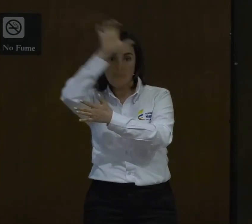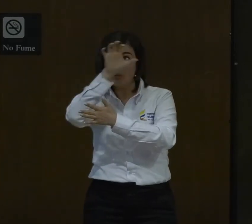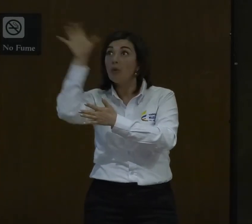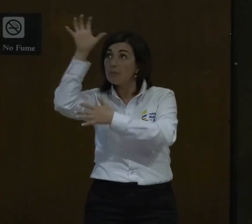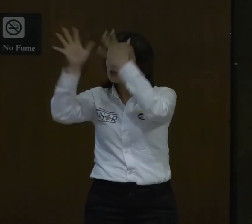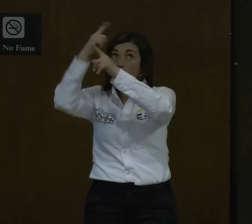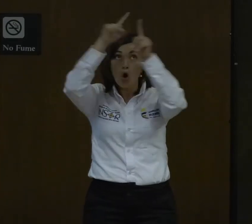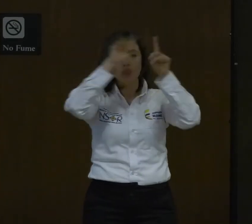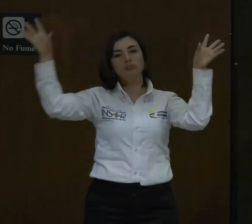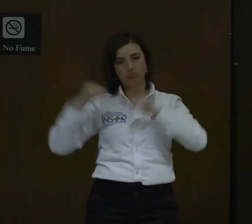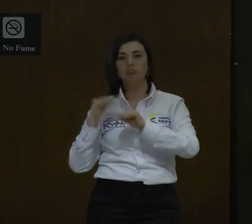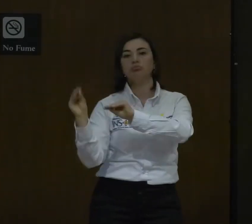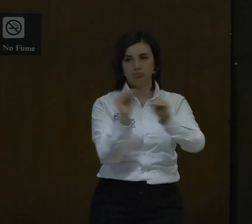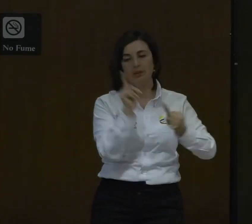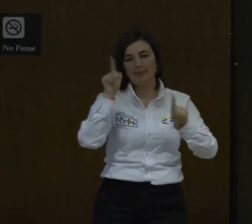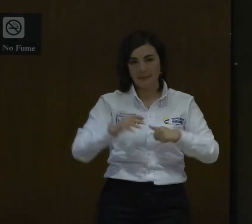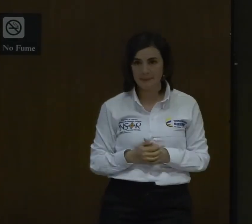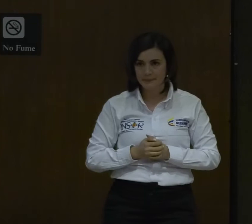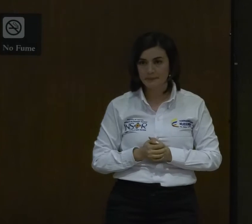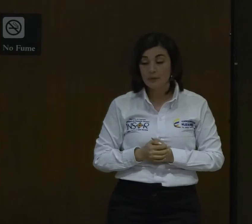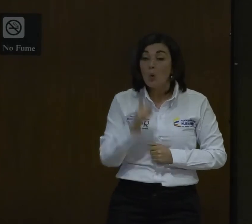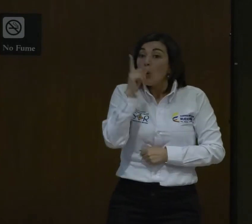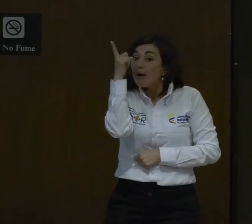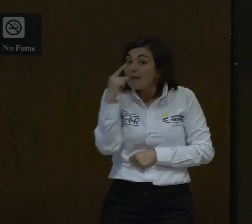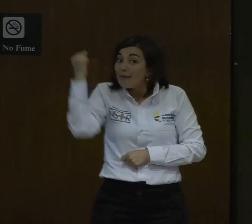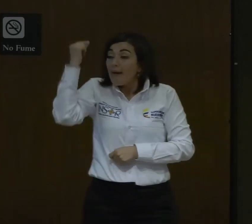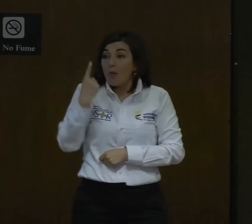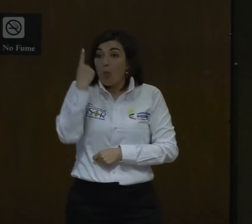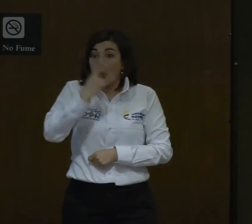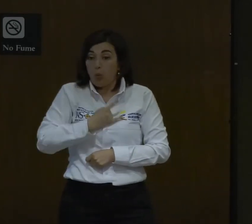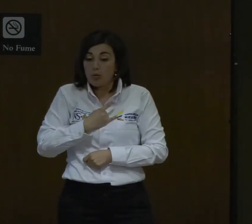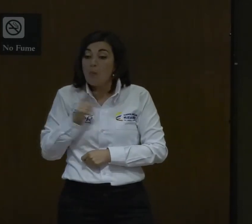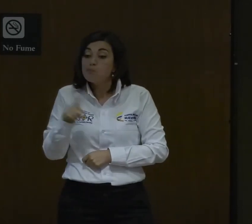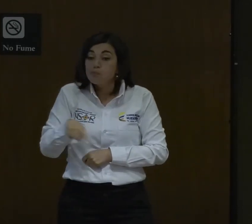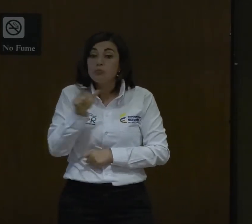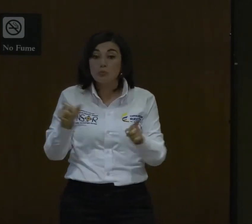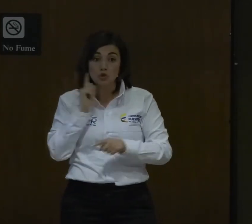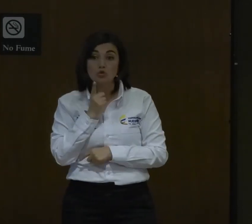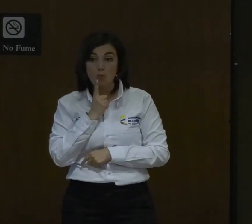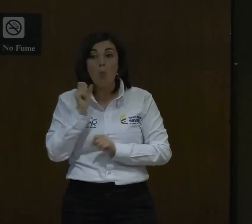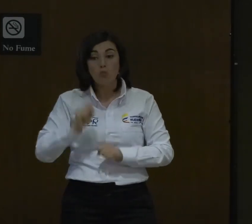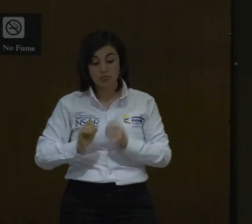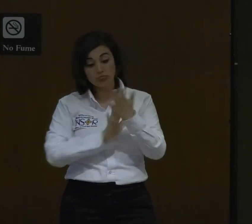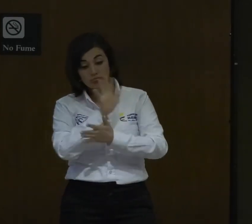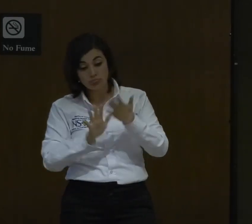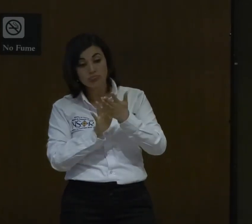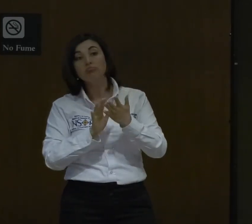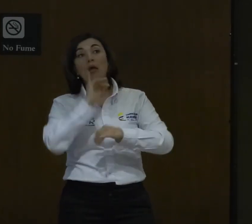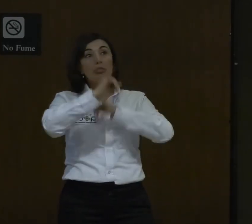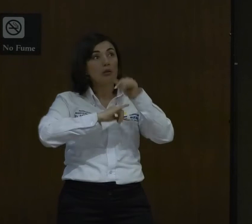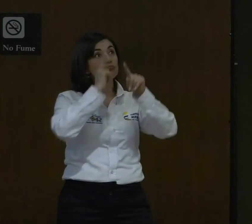países. Gallaudet yo creo que es uno de los pocos sitios en los que los estudiantes sordos tienen la posibilidad de aprender una lengua